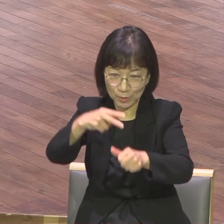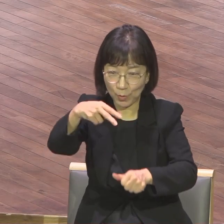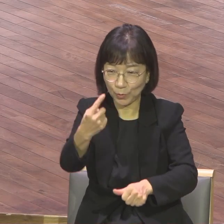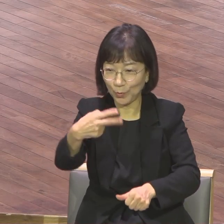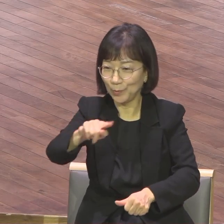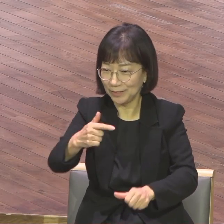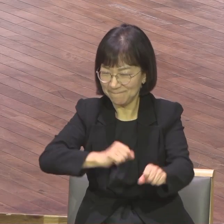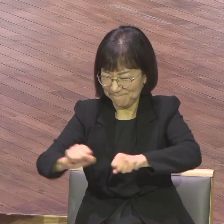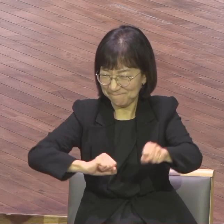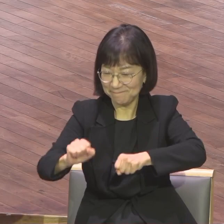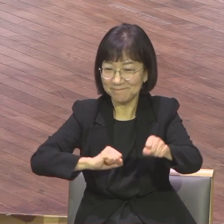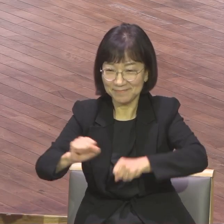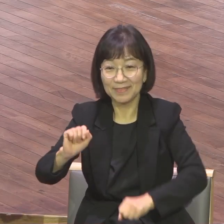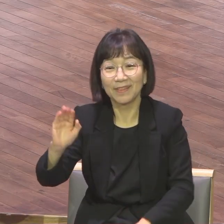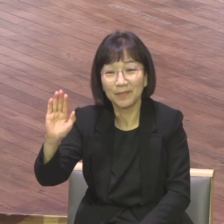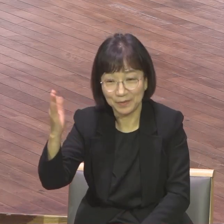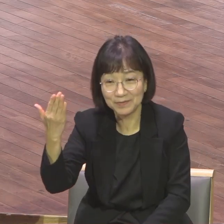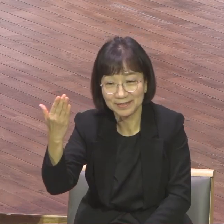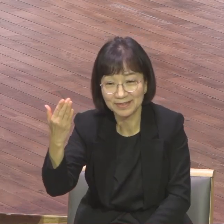하나님 자에 대한 가치를